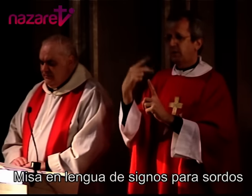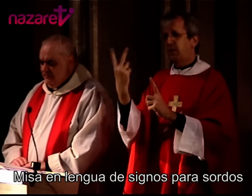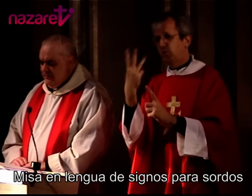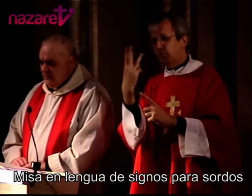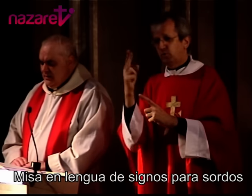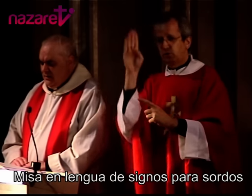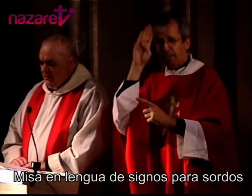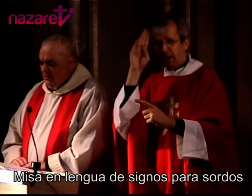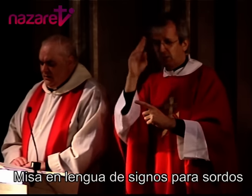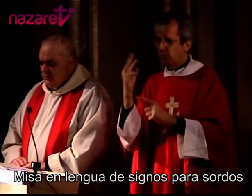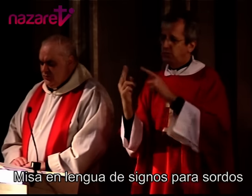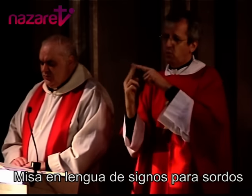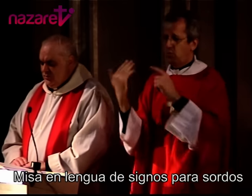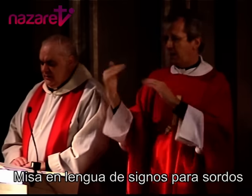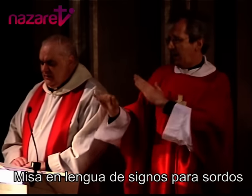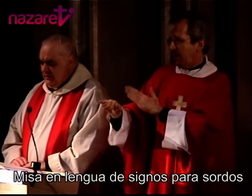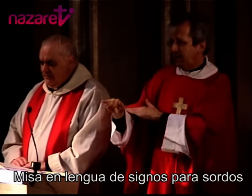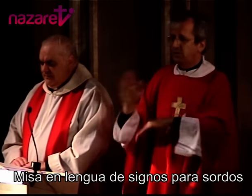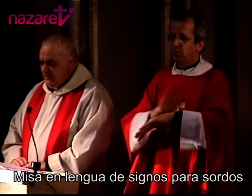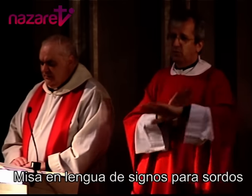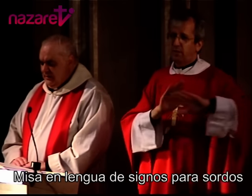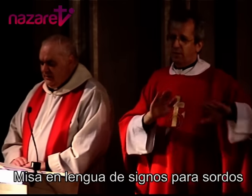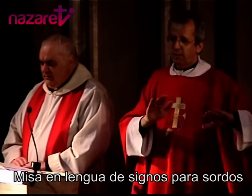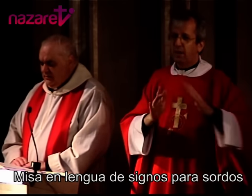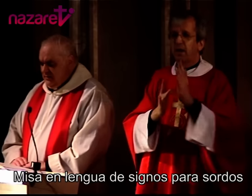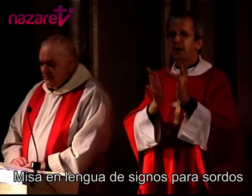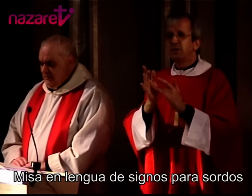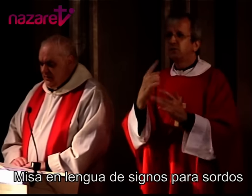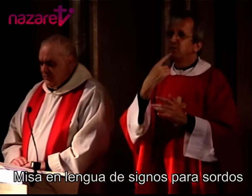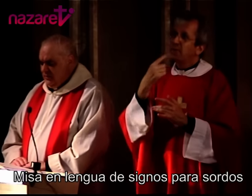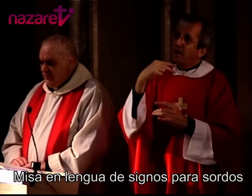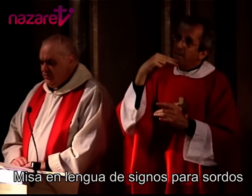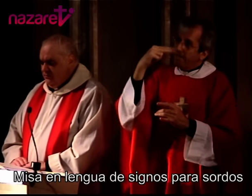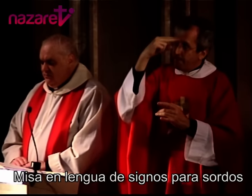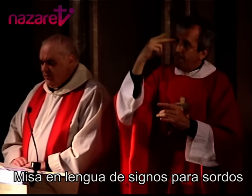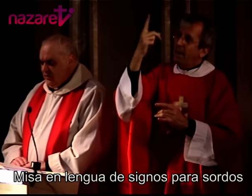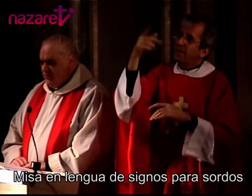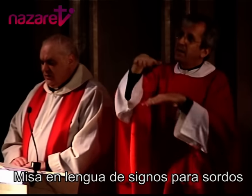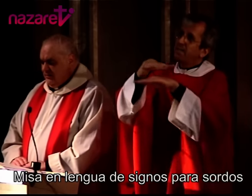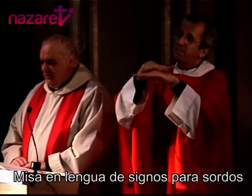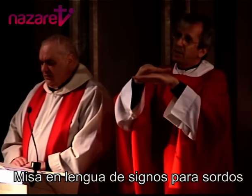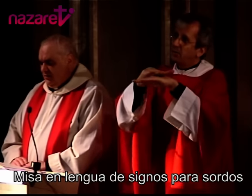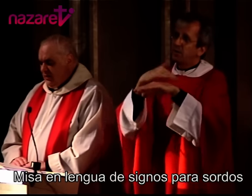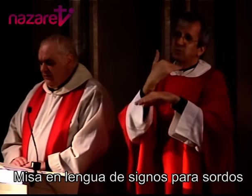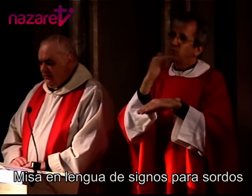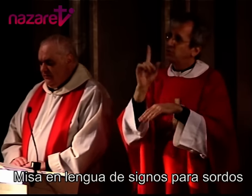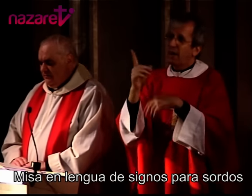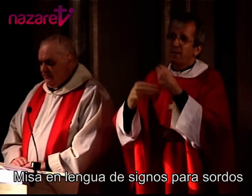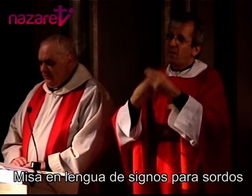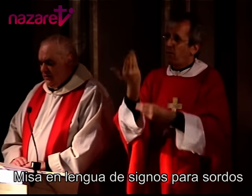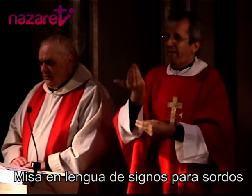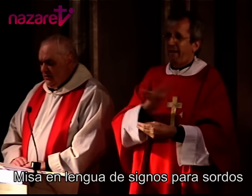izquierda. Jesús decía: Padre, perdónalos, porque no saben lo que